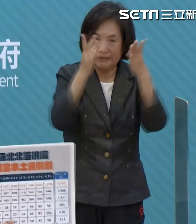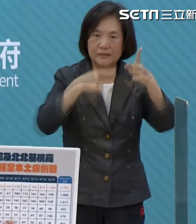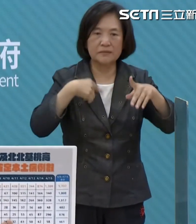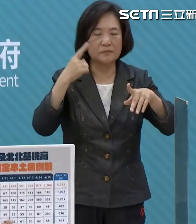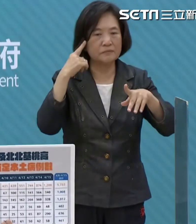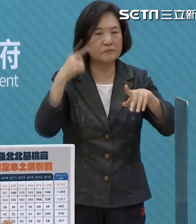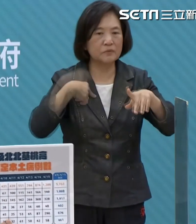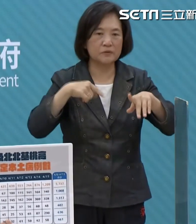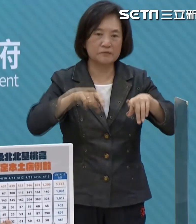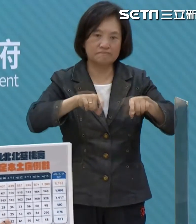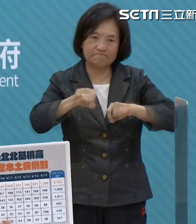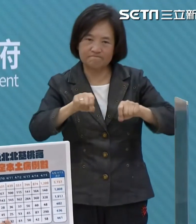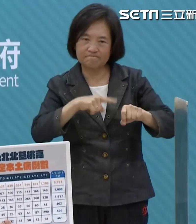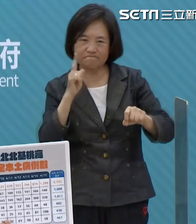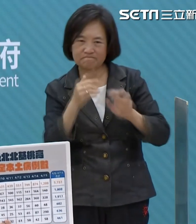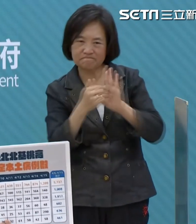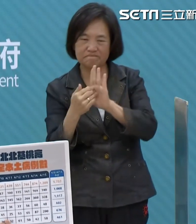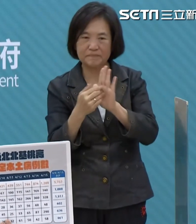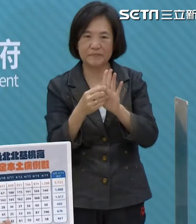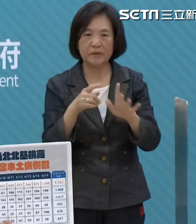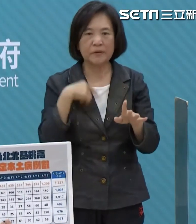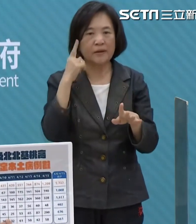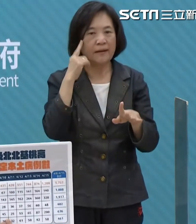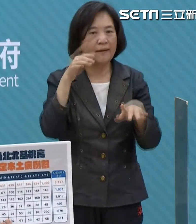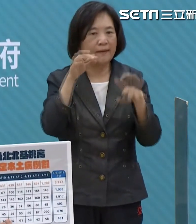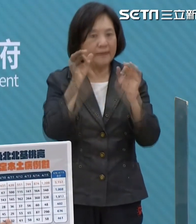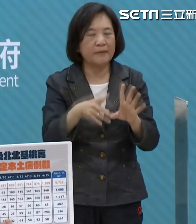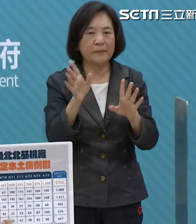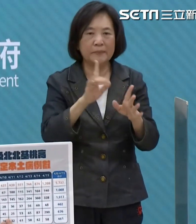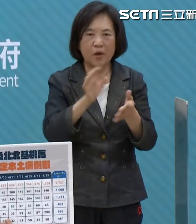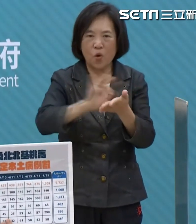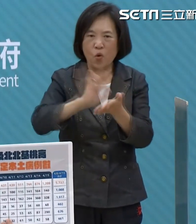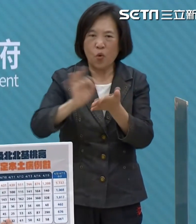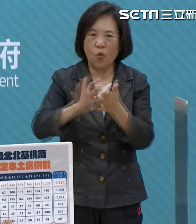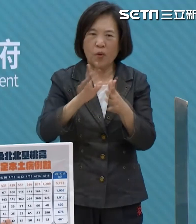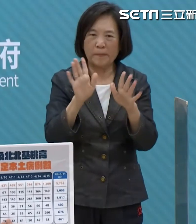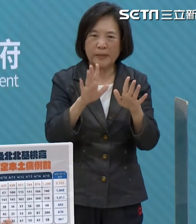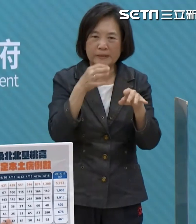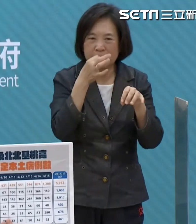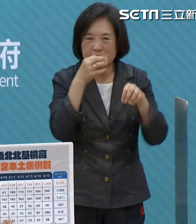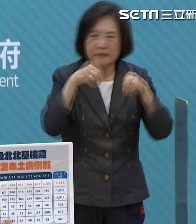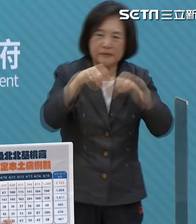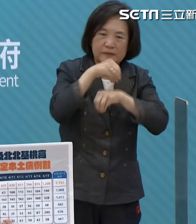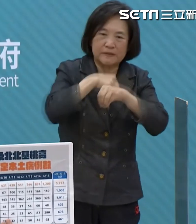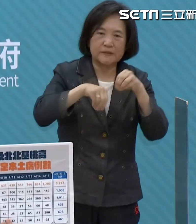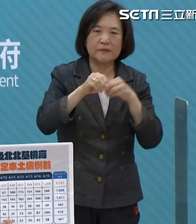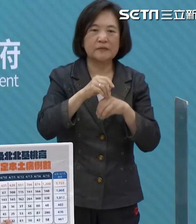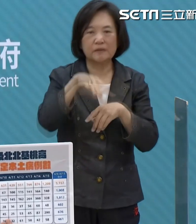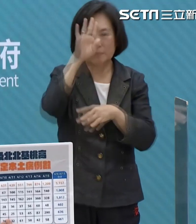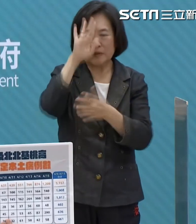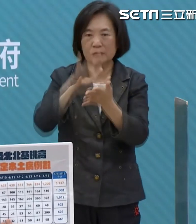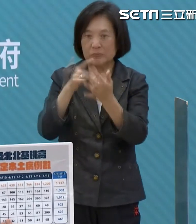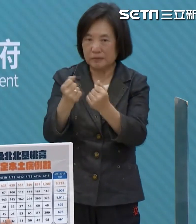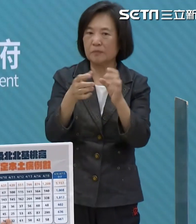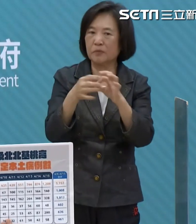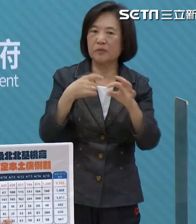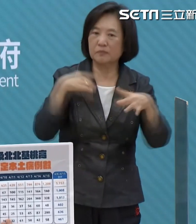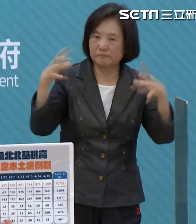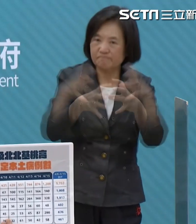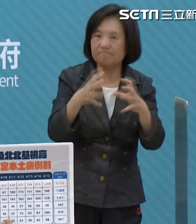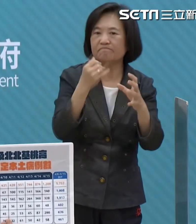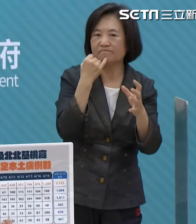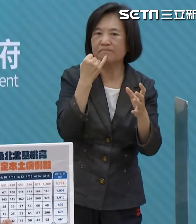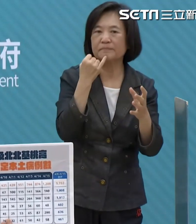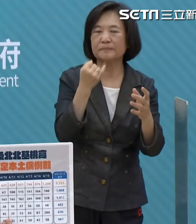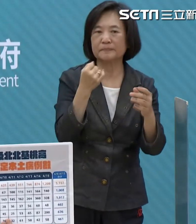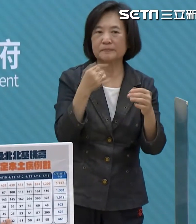战略就很清楚了，我们要以最低的成本，特别是社会成本，来跟病毒共存。